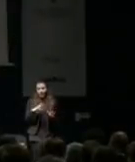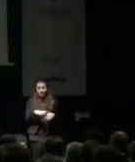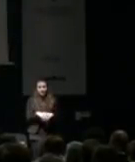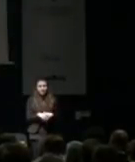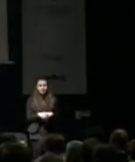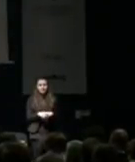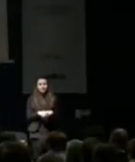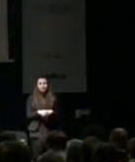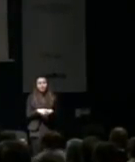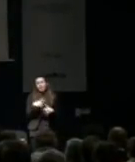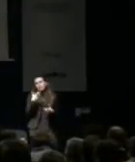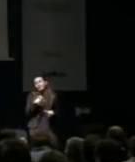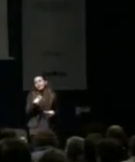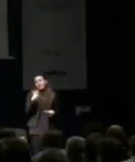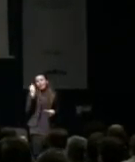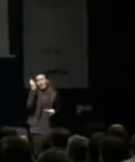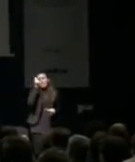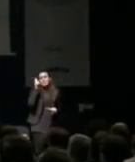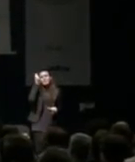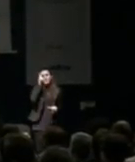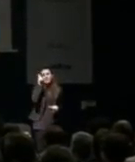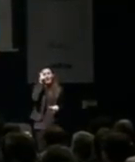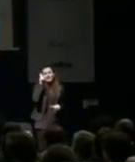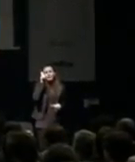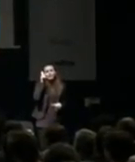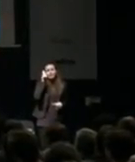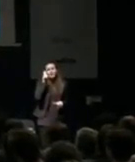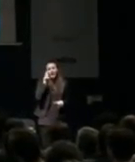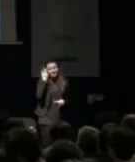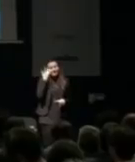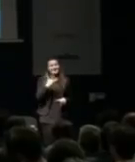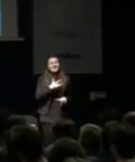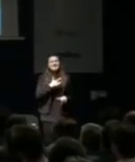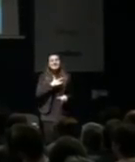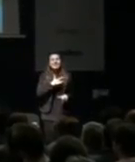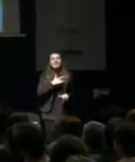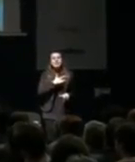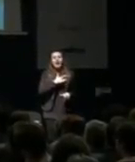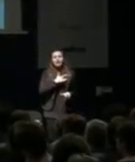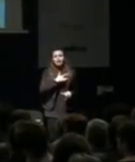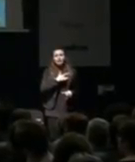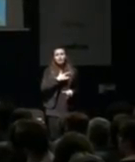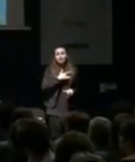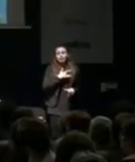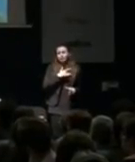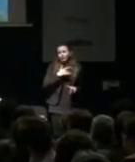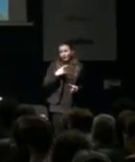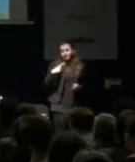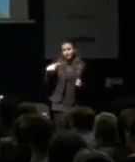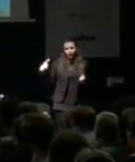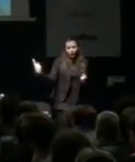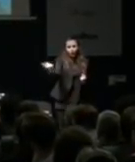e penso di interpretare il sentimento di di tutte le persone